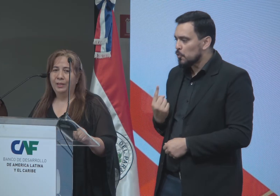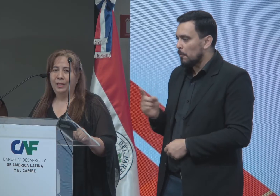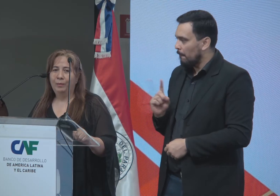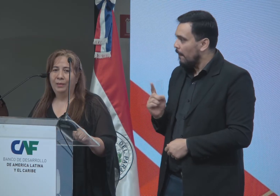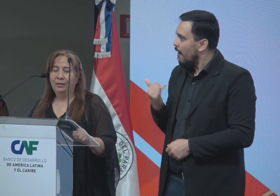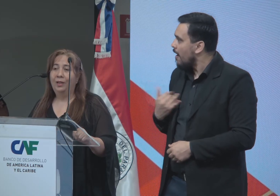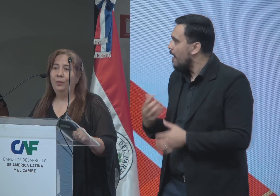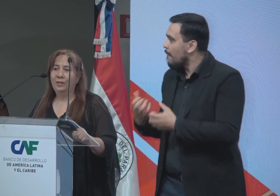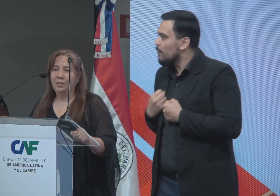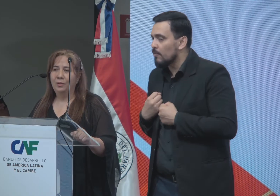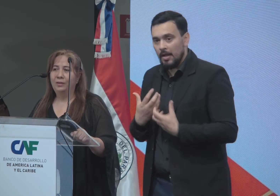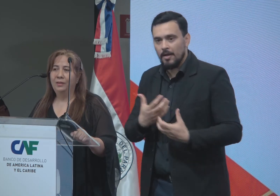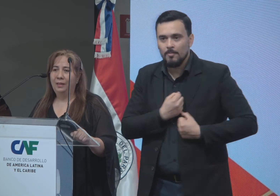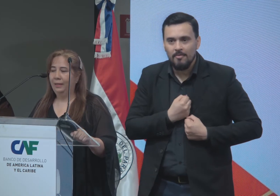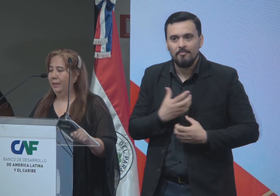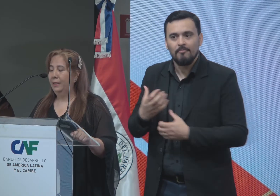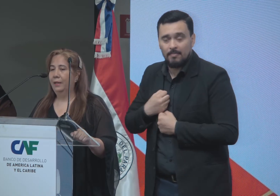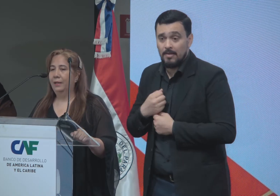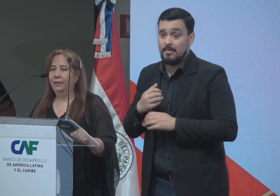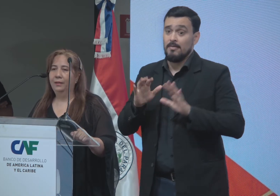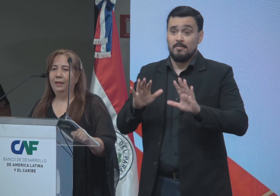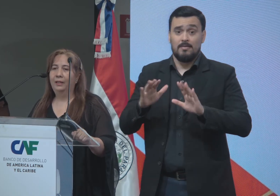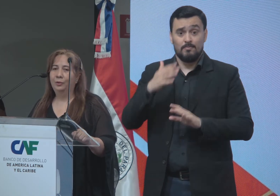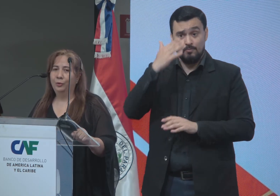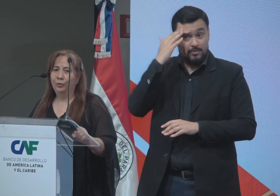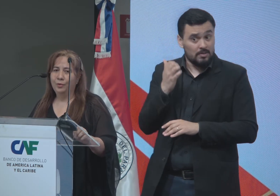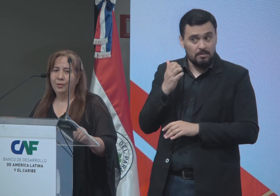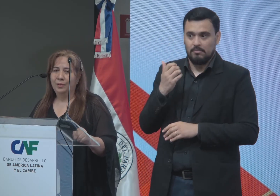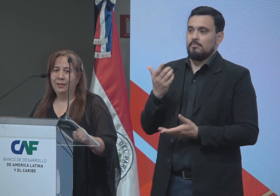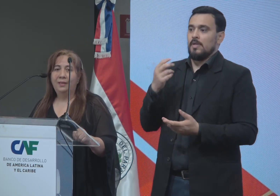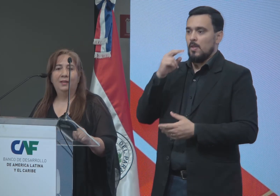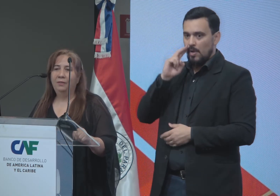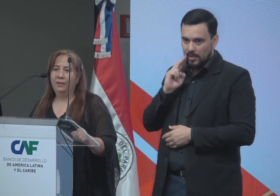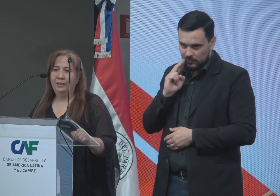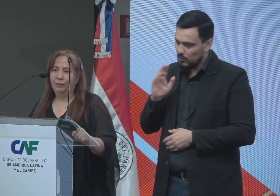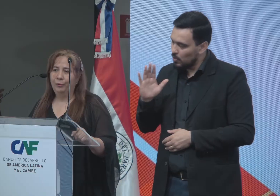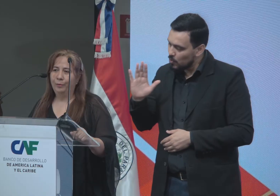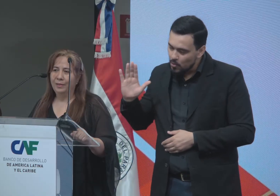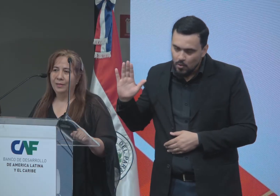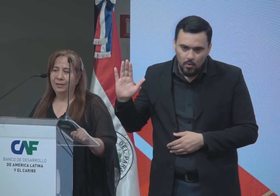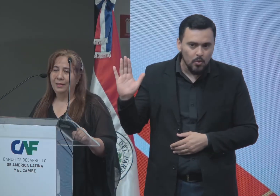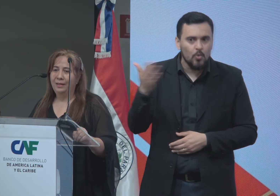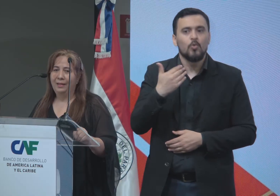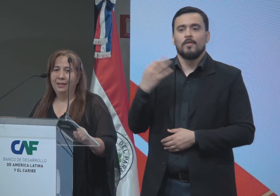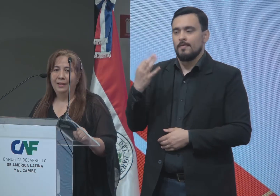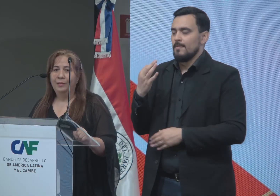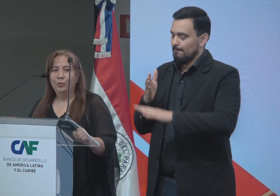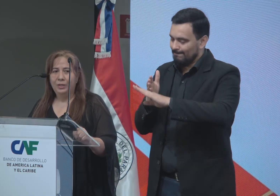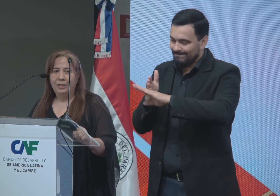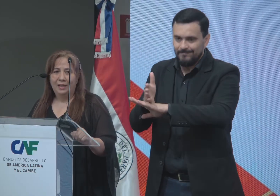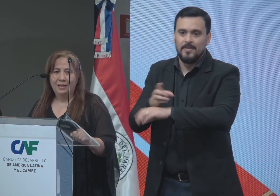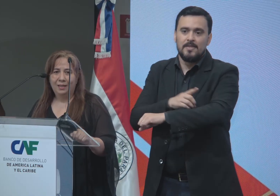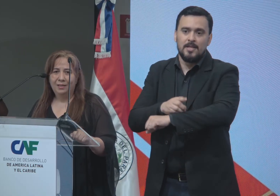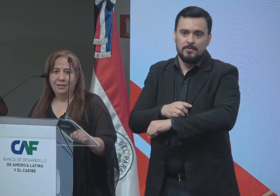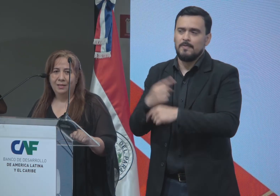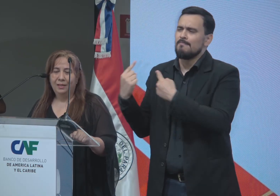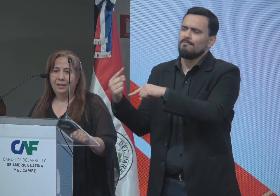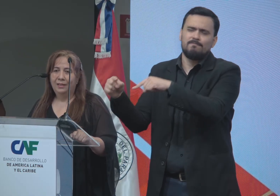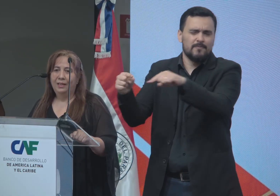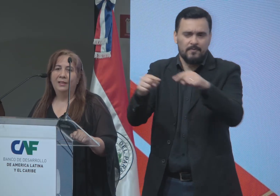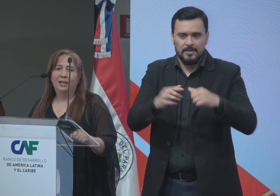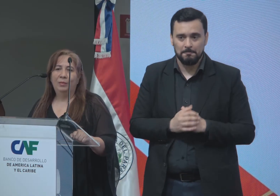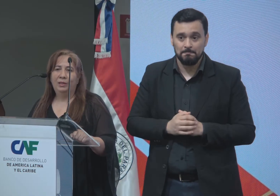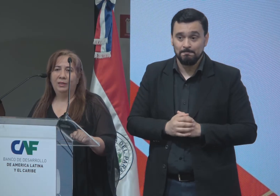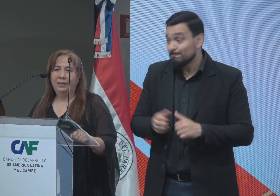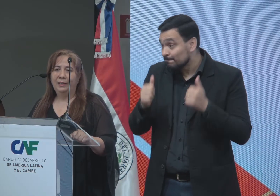porque realmente la educación tiene que llegar a todos y de diferentes formas. Así que muchas gracias, y